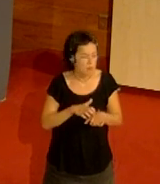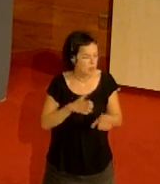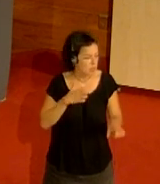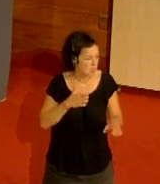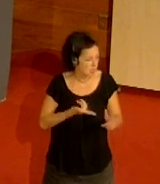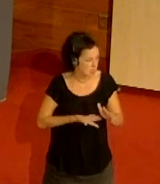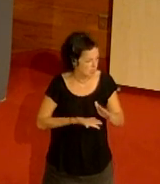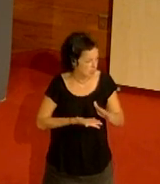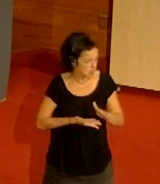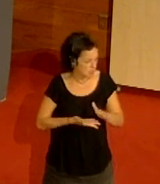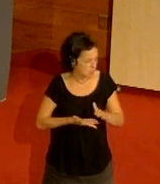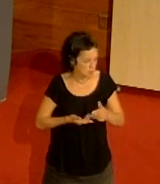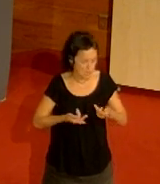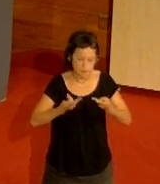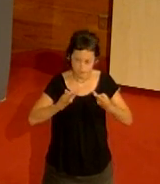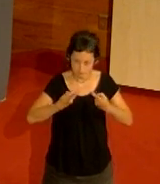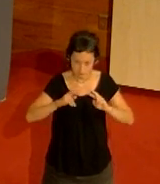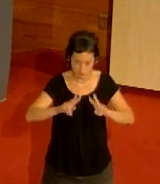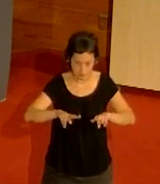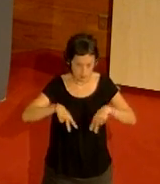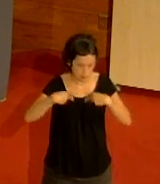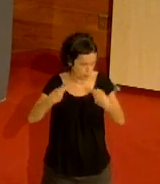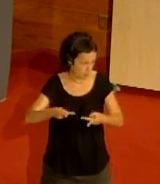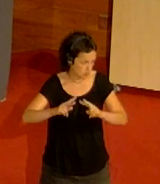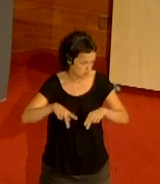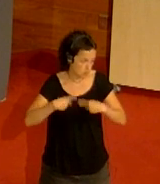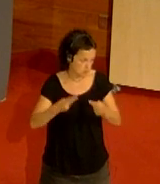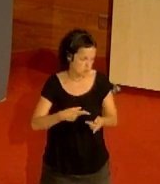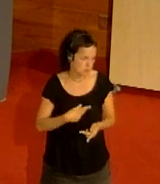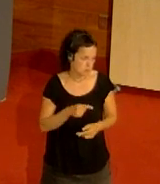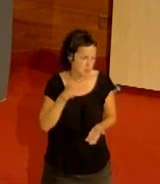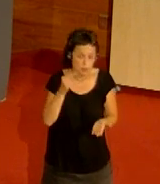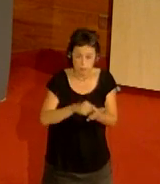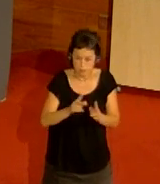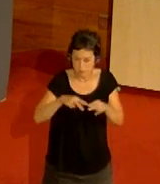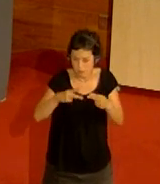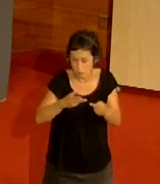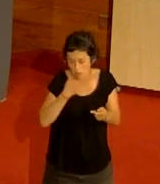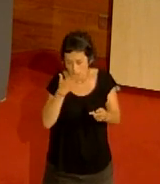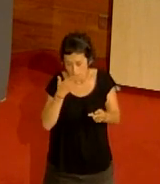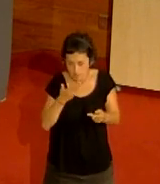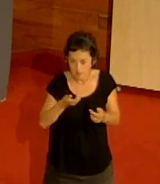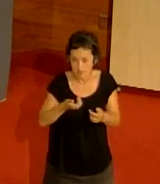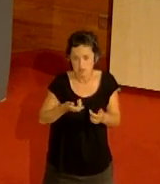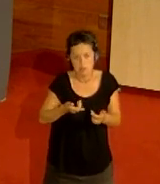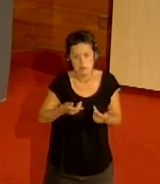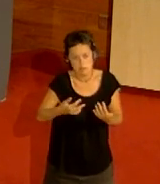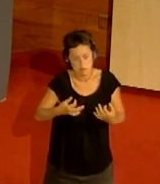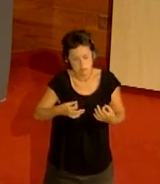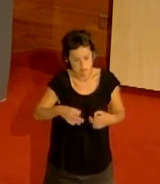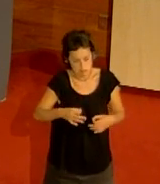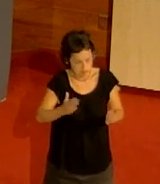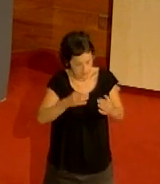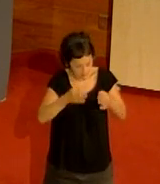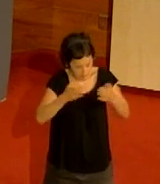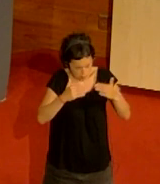pero bueno, y al final lo que te das cuenta es de que no hay un proceso que se respete siempre